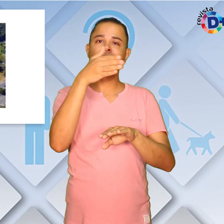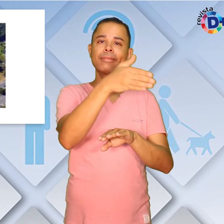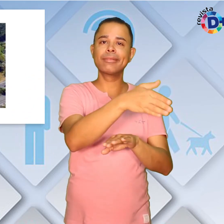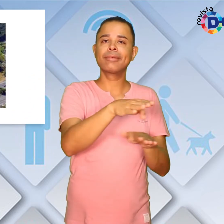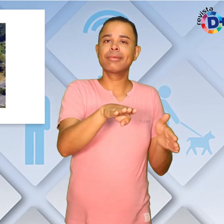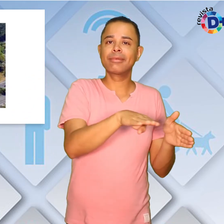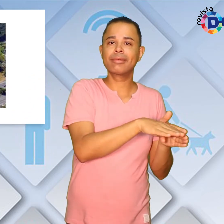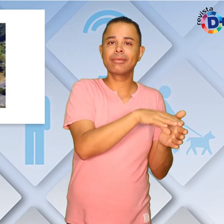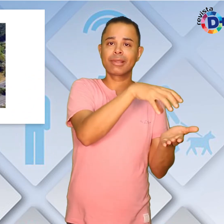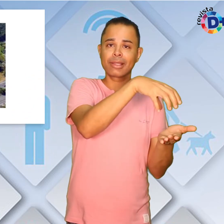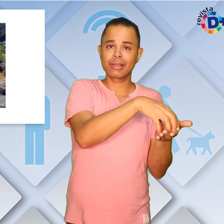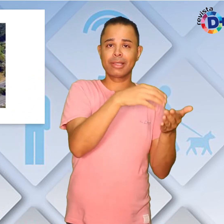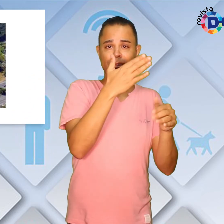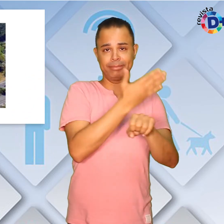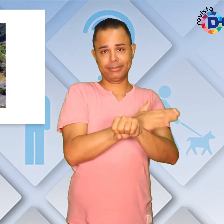paralímpico avalia